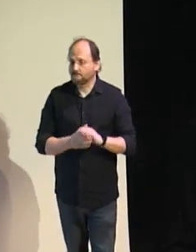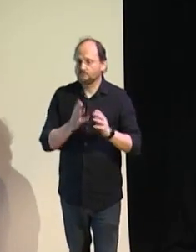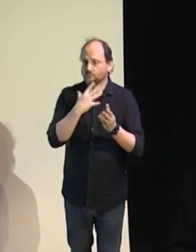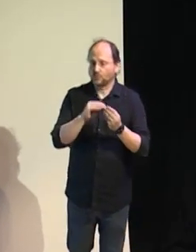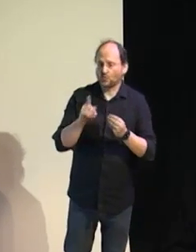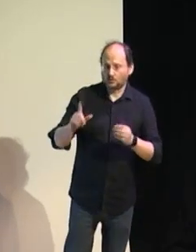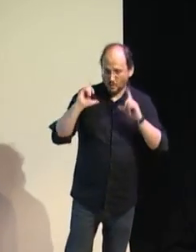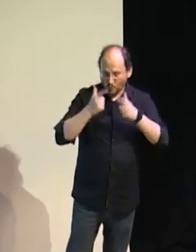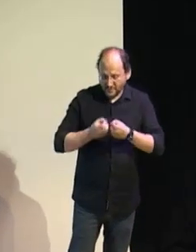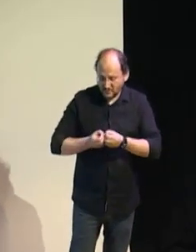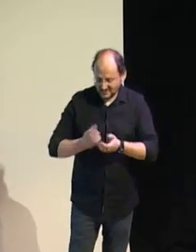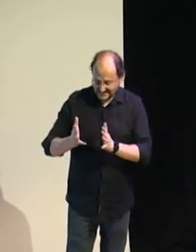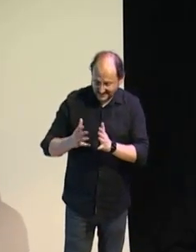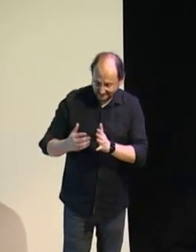pouvoir communiquer assez simplement.